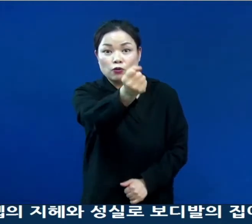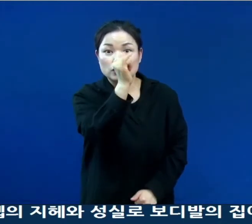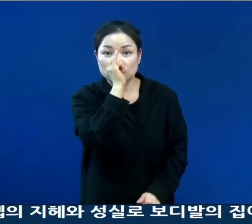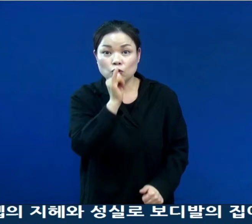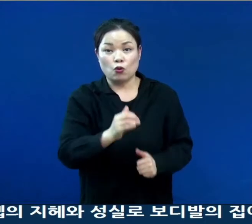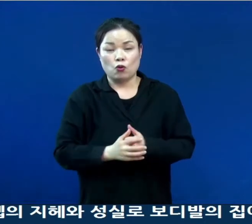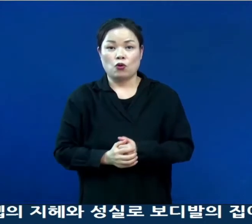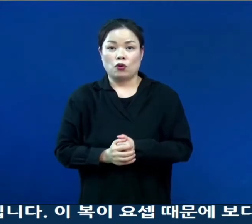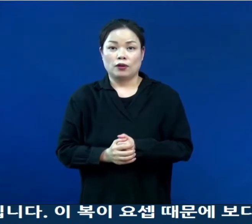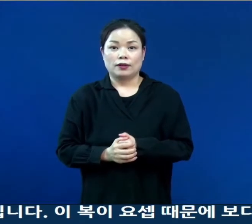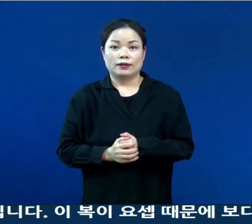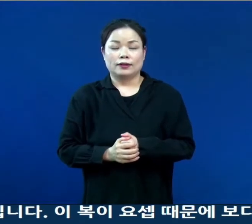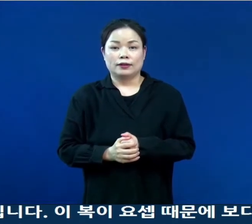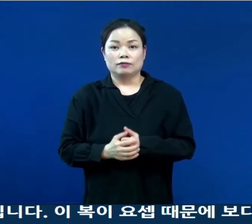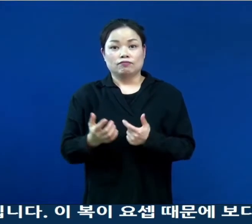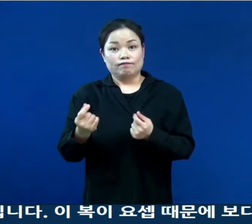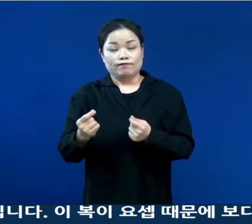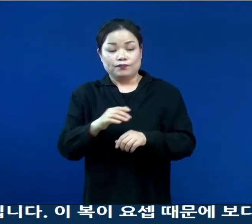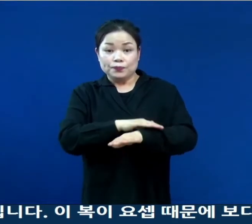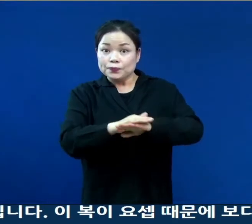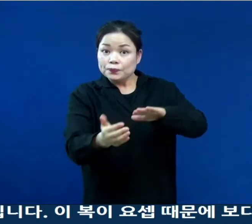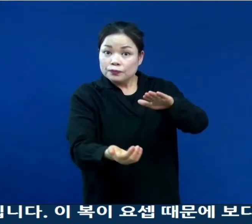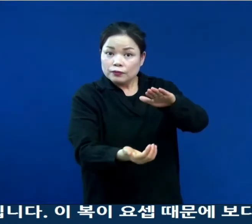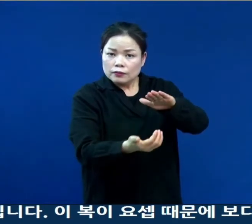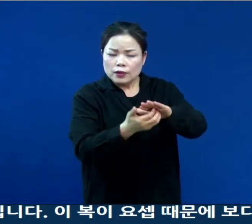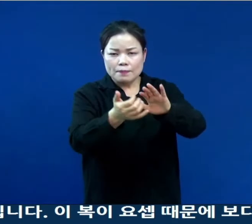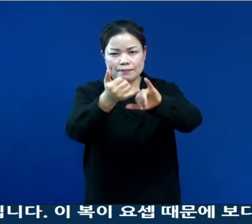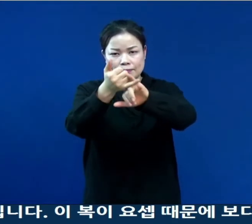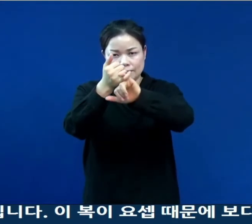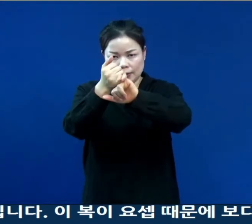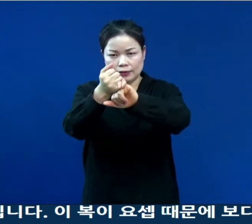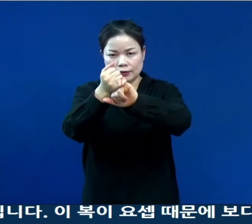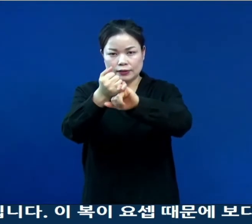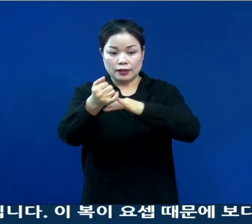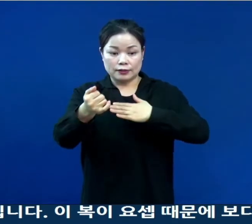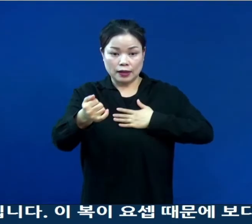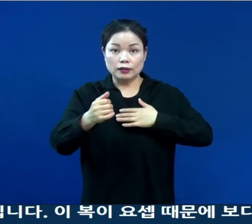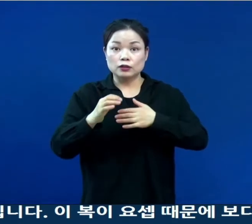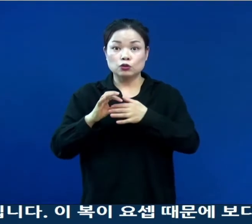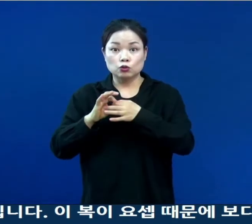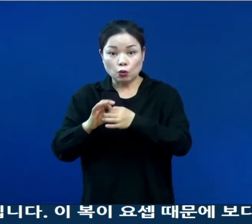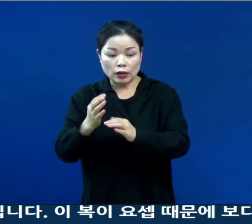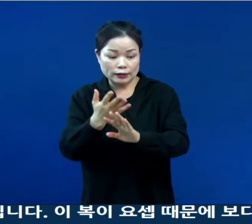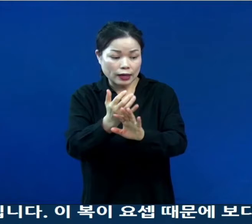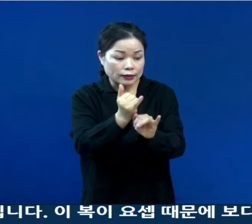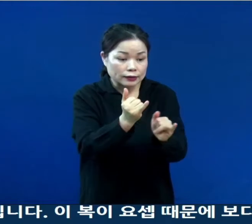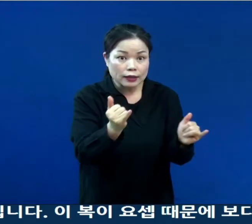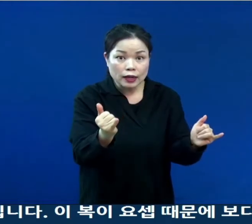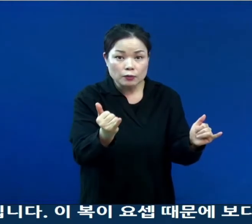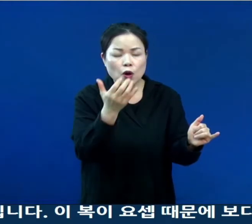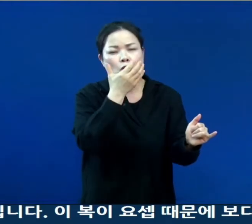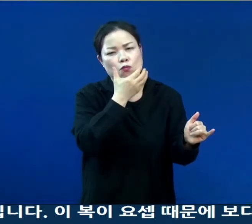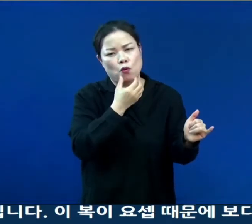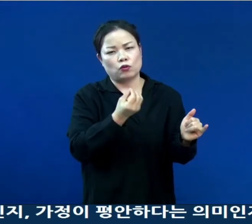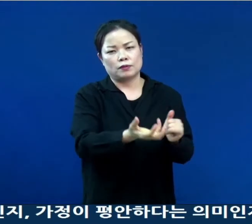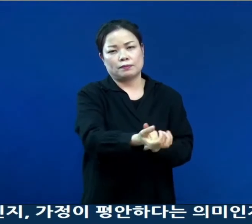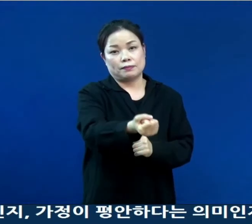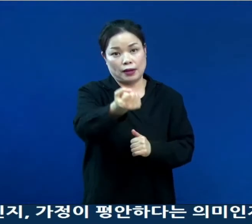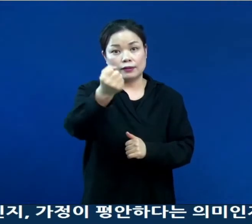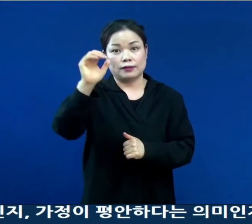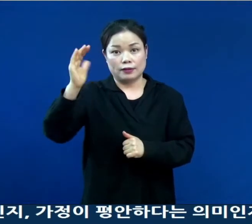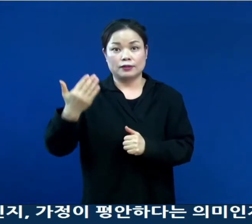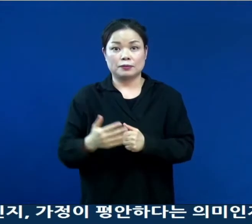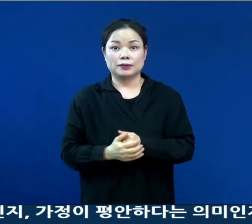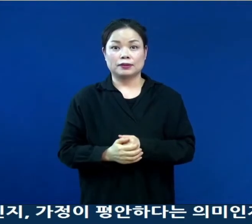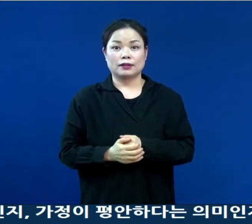사실입니다. 이렇듯 형통은 반드시 나를 통해 다른 사람이 복을 받게 되어야